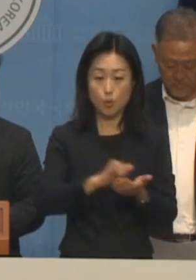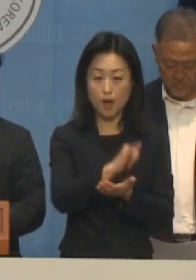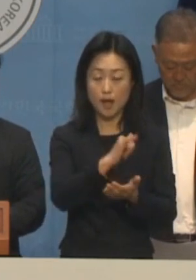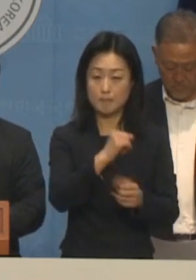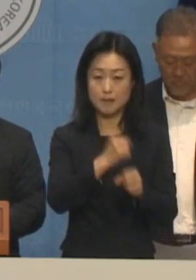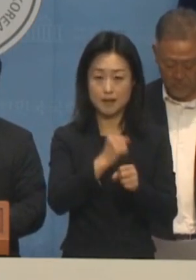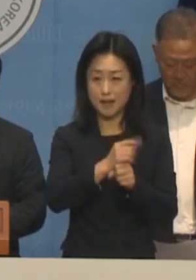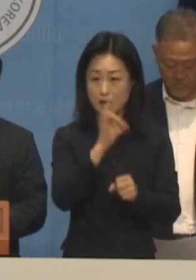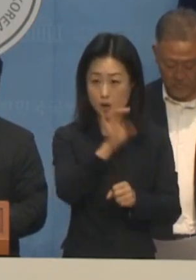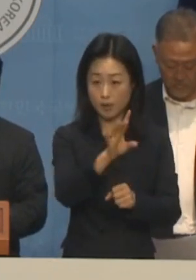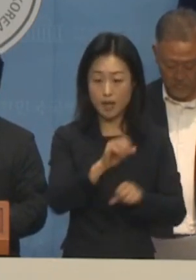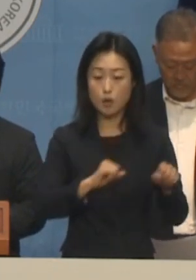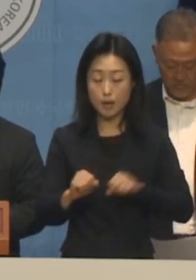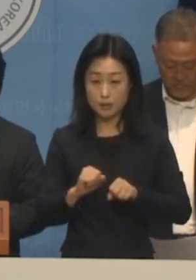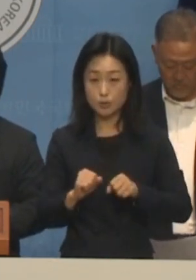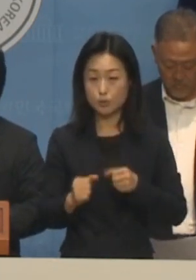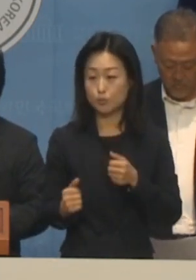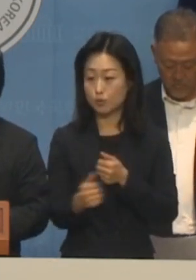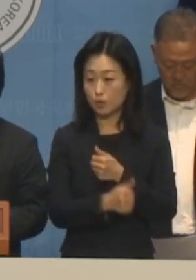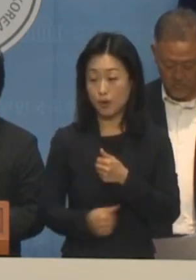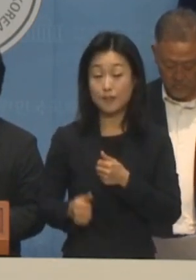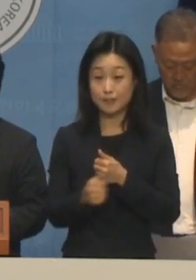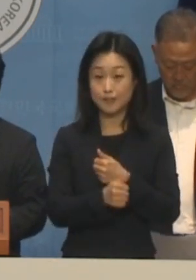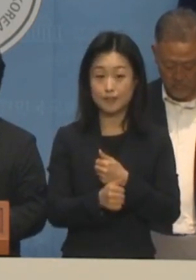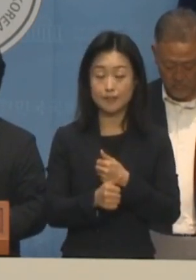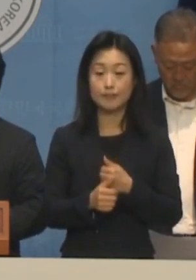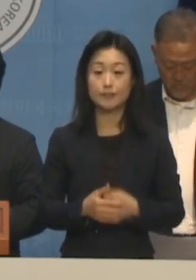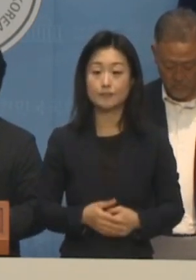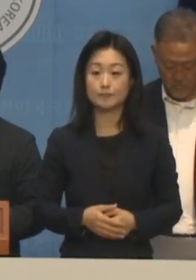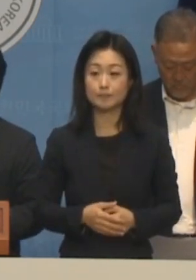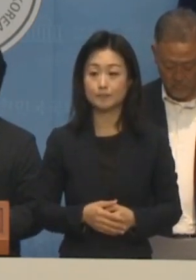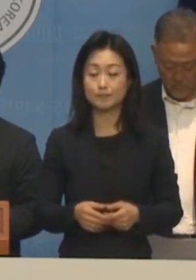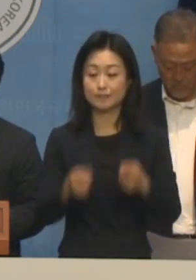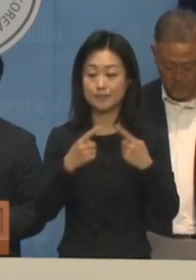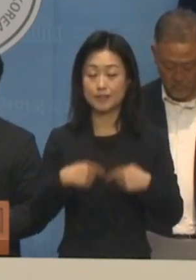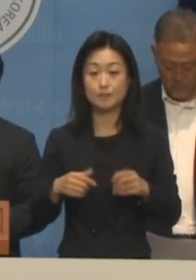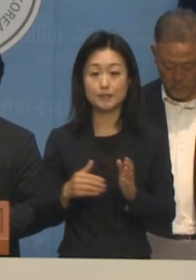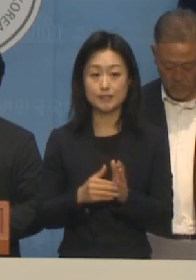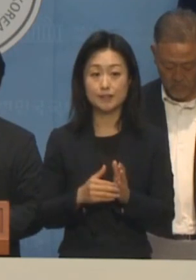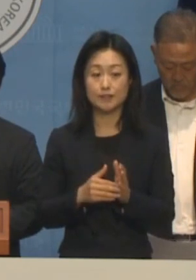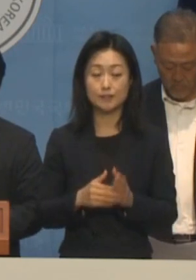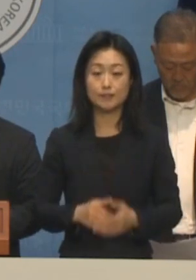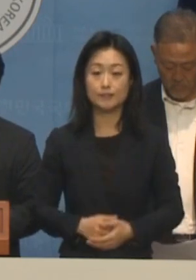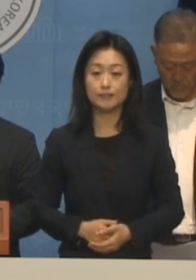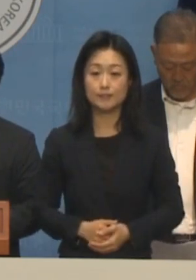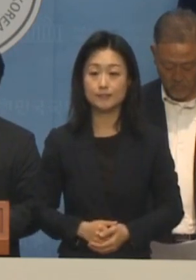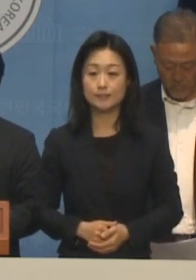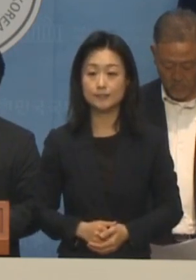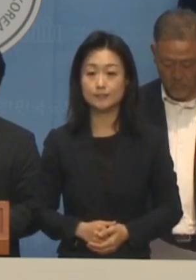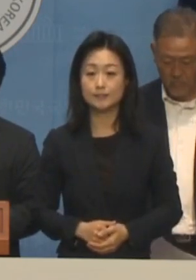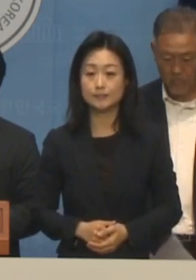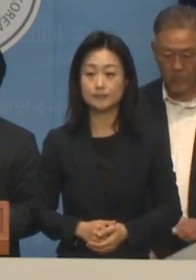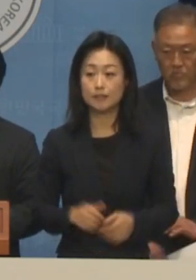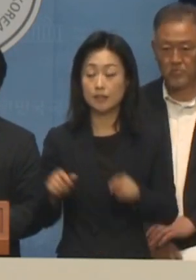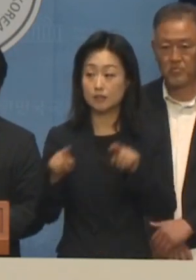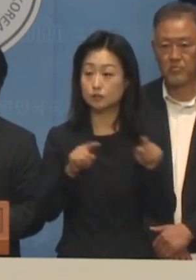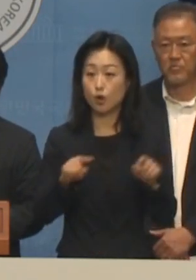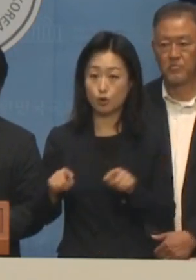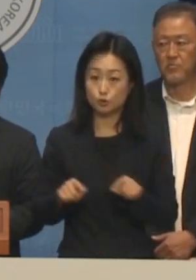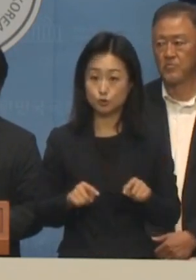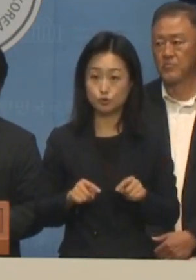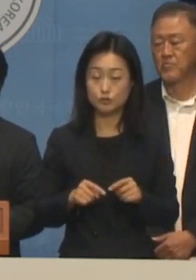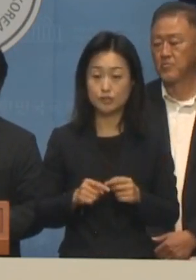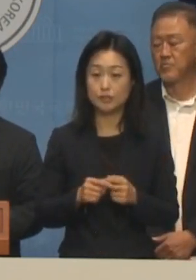이제 활동하고 있는 이제 우리 같이 활동하고 있는 분들 이제 참석해 주셨고요. 그리고 전국 그